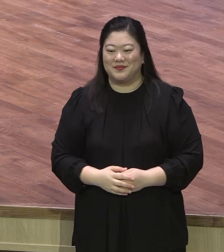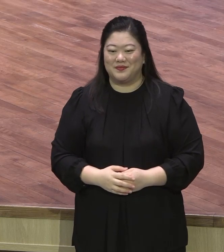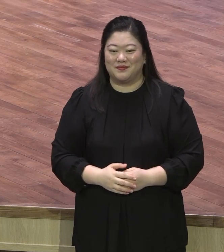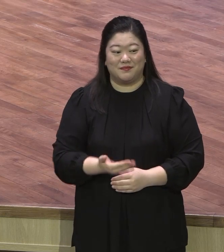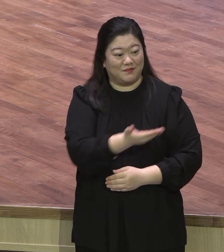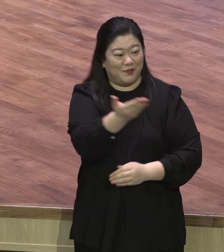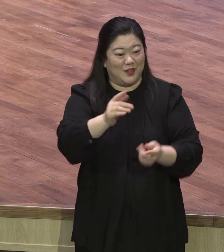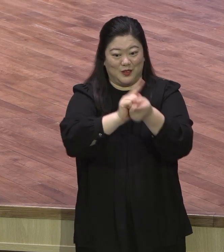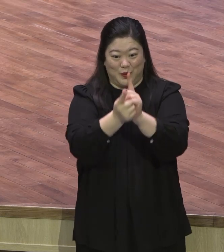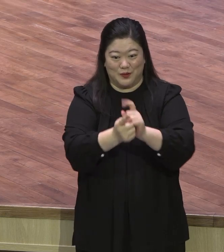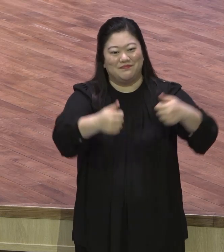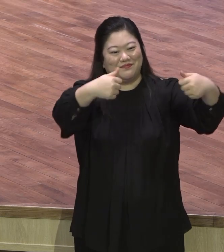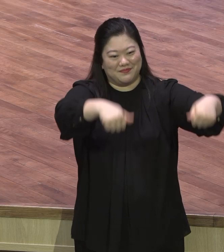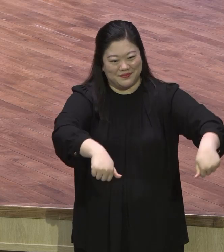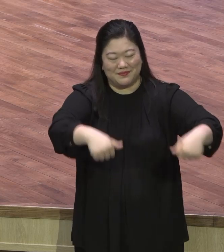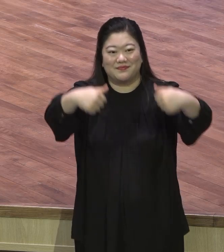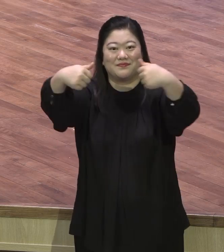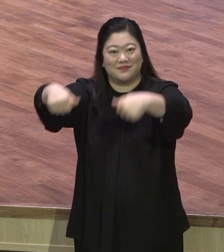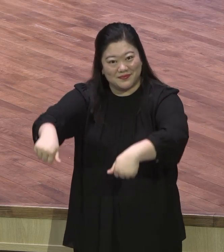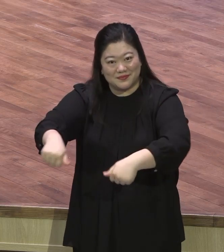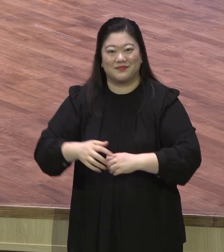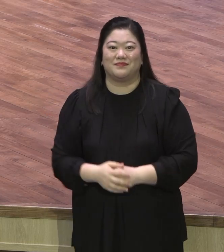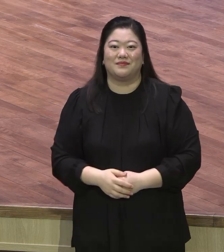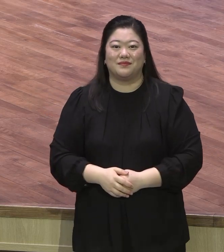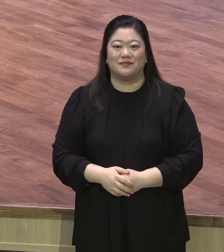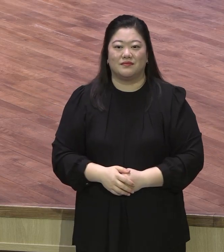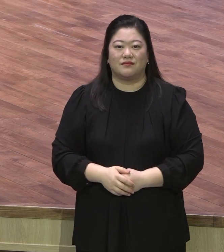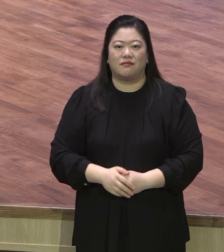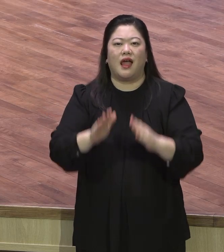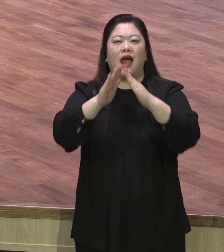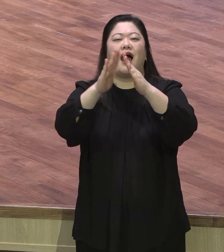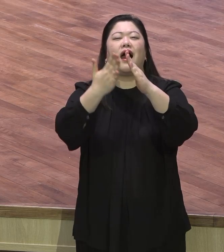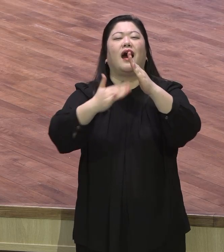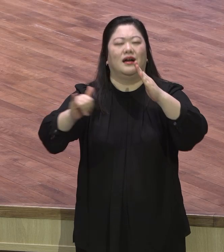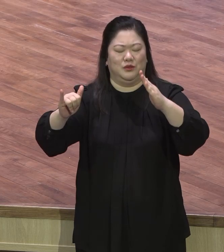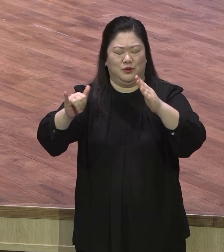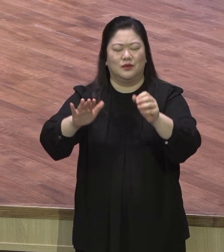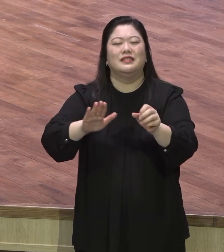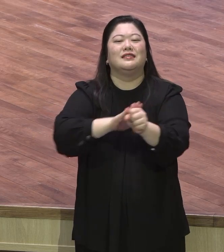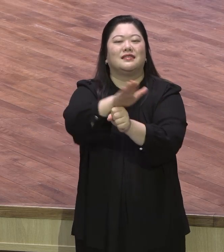해외생들 같이 서로 다 인사합시다. 가족을 사랑합시다.